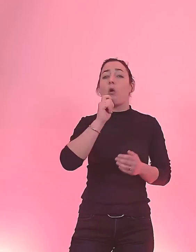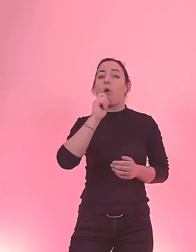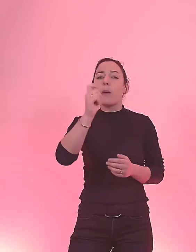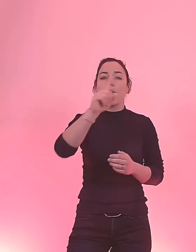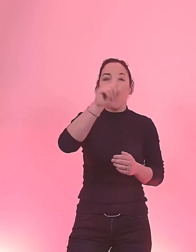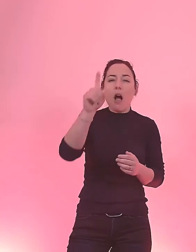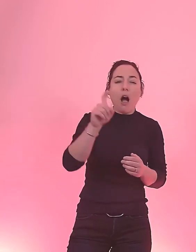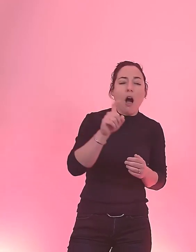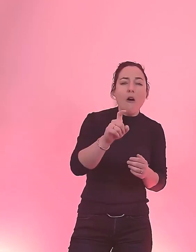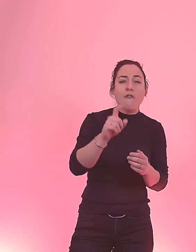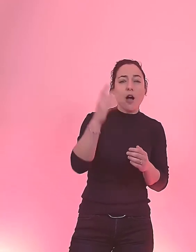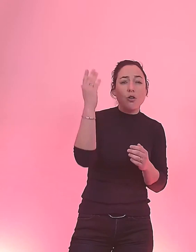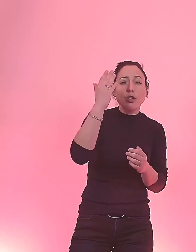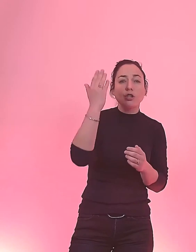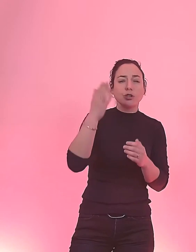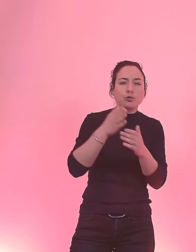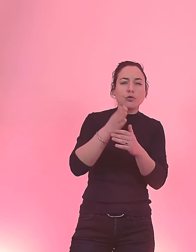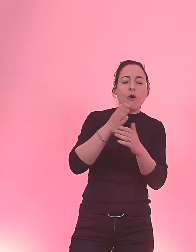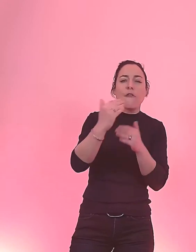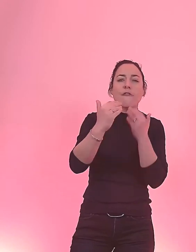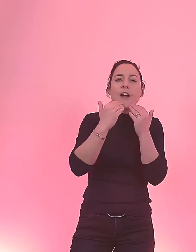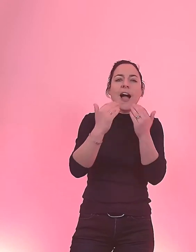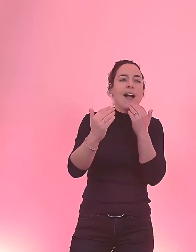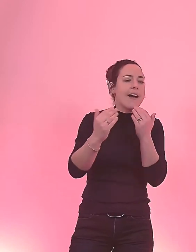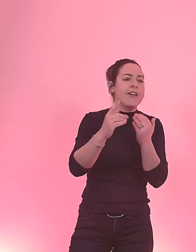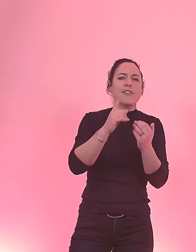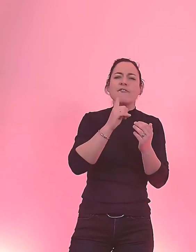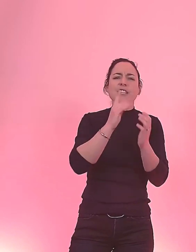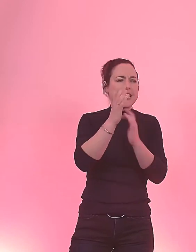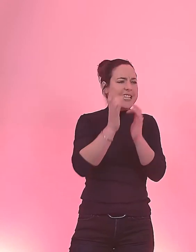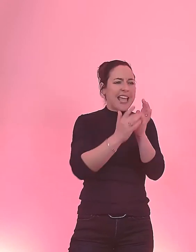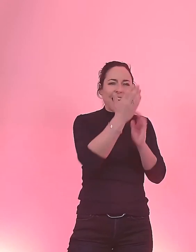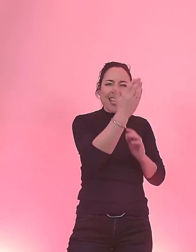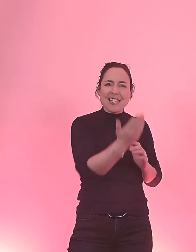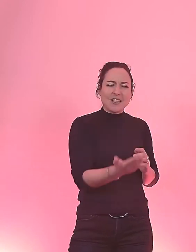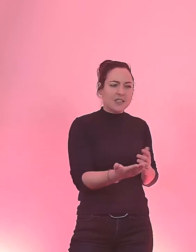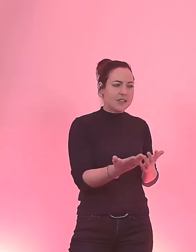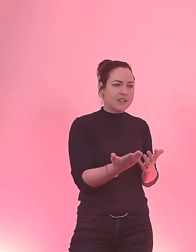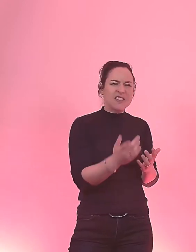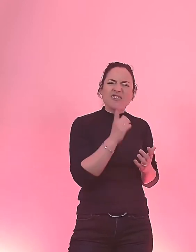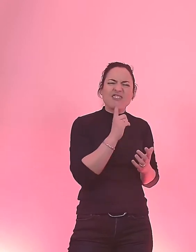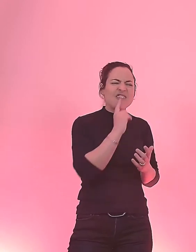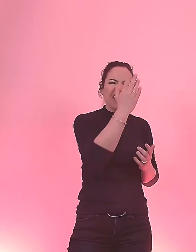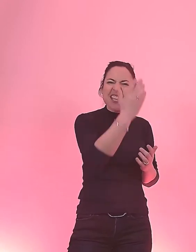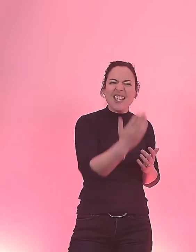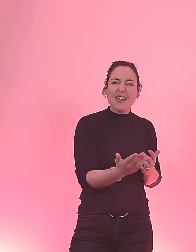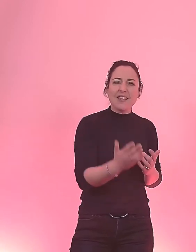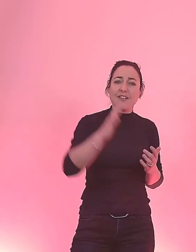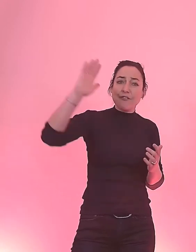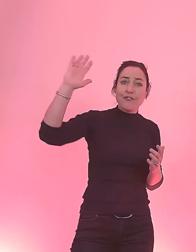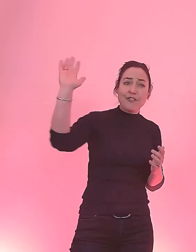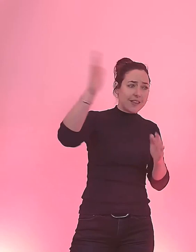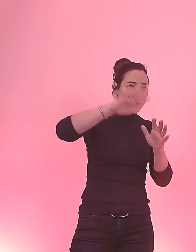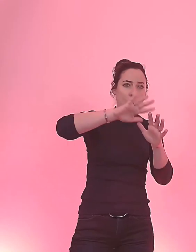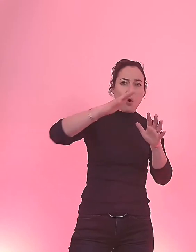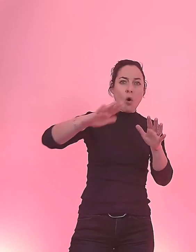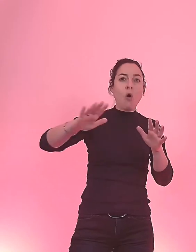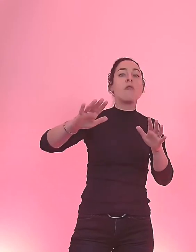door die vragen heen te gaan wie is jezus wie is hij toch waar zelfs de golven en de wind naar luisteren